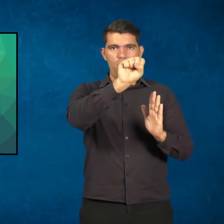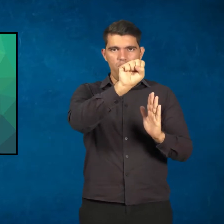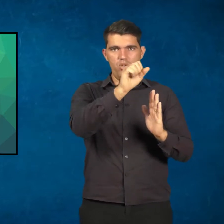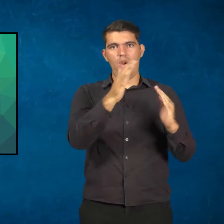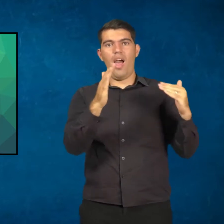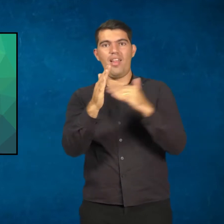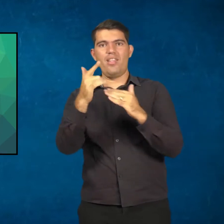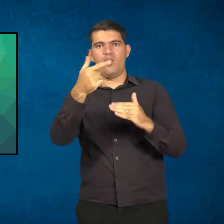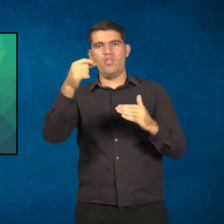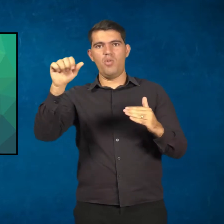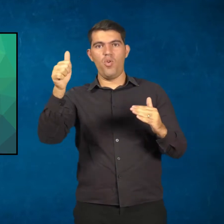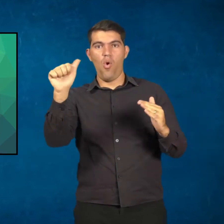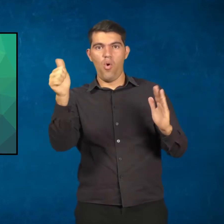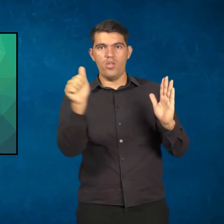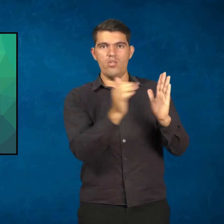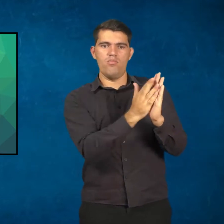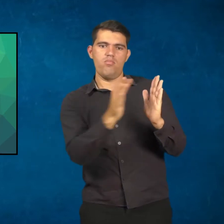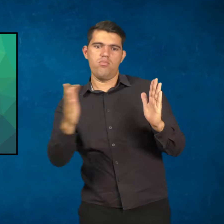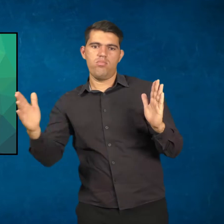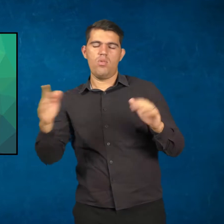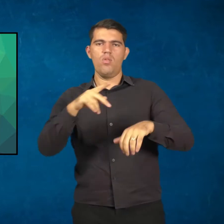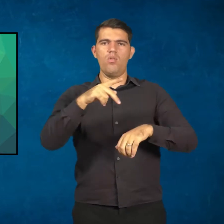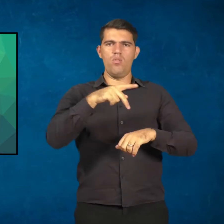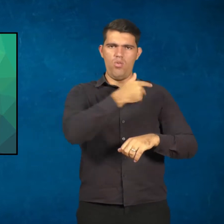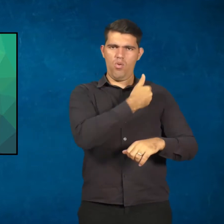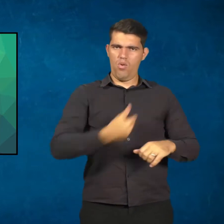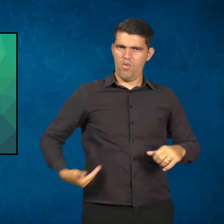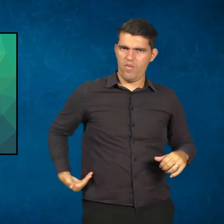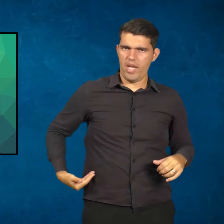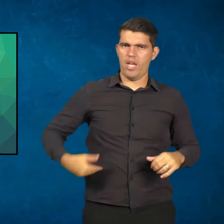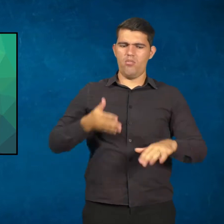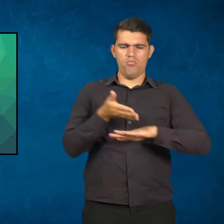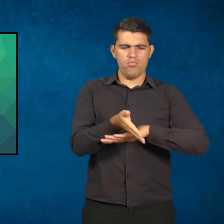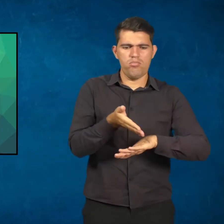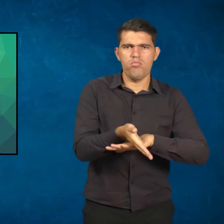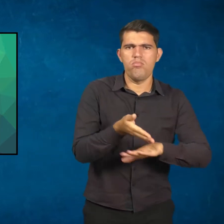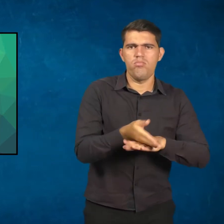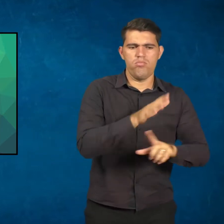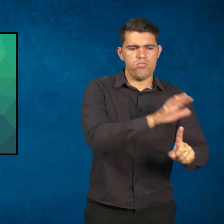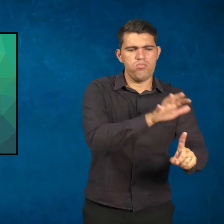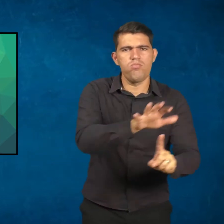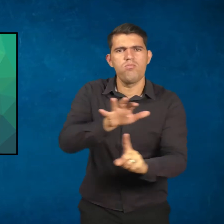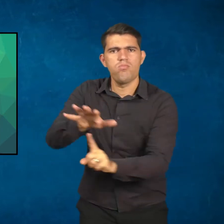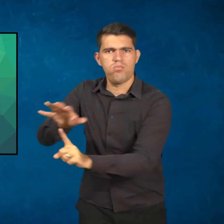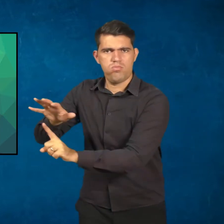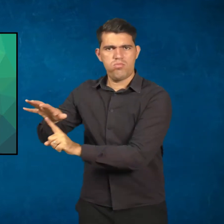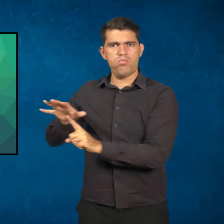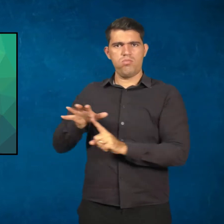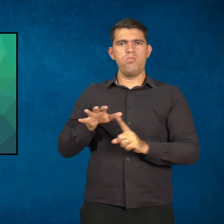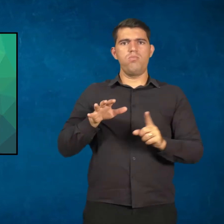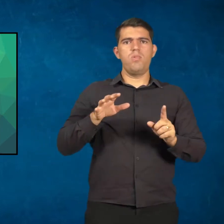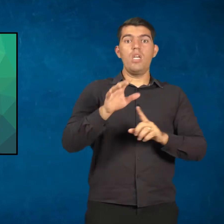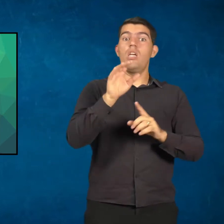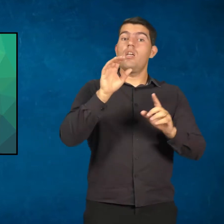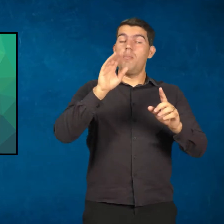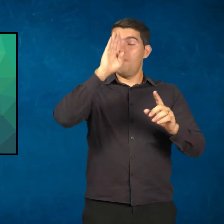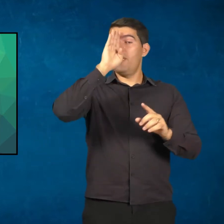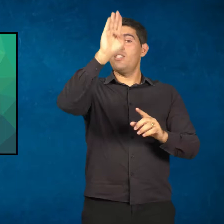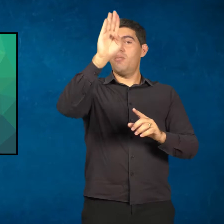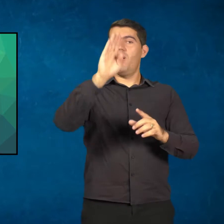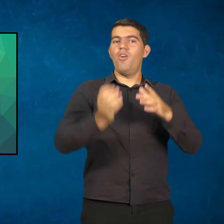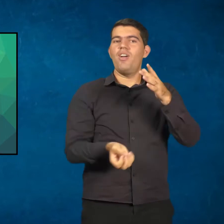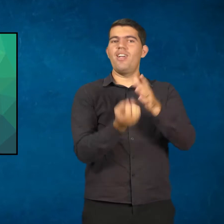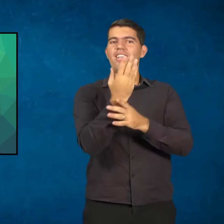forte presença do Estado na definição, né, das políticas gerais para o setor, com destaque para os institutos